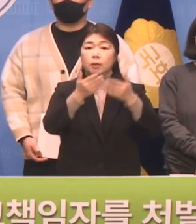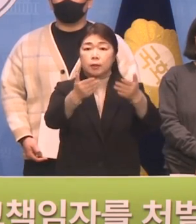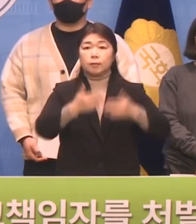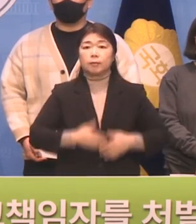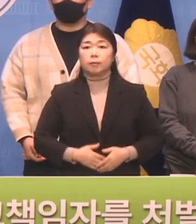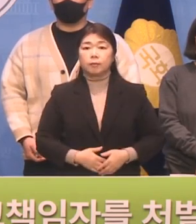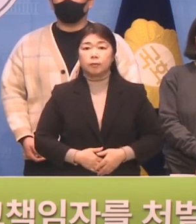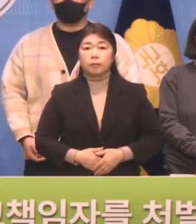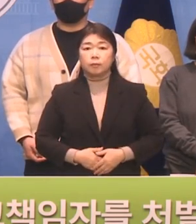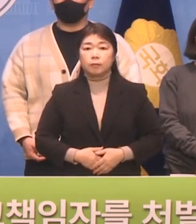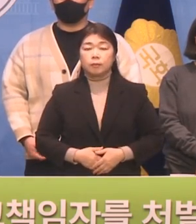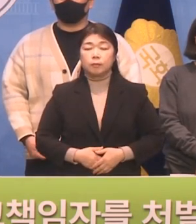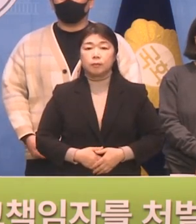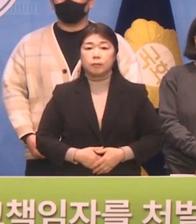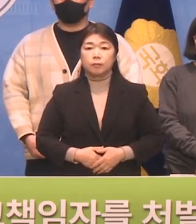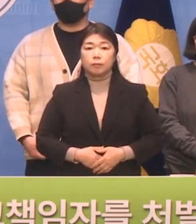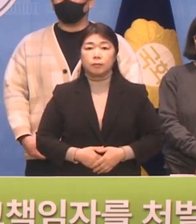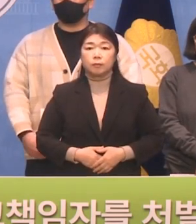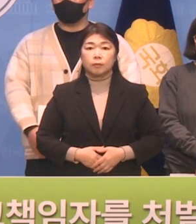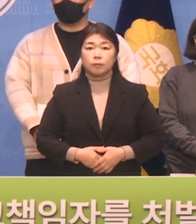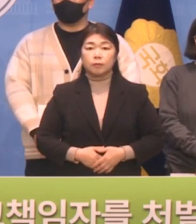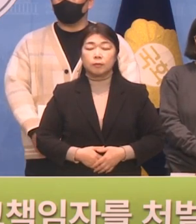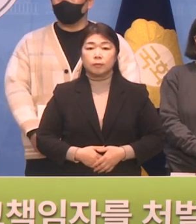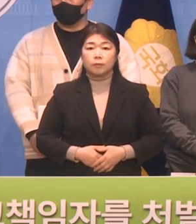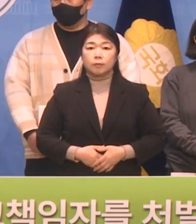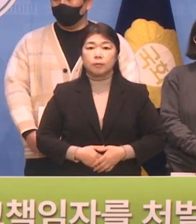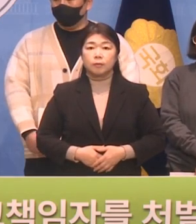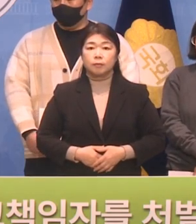요청드리는 바입니다. 이상입니다.